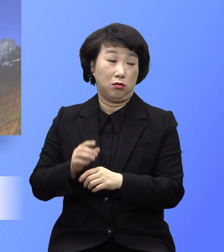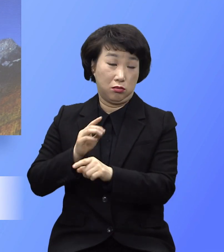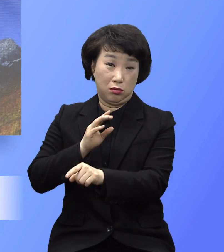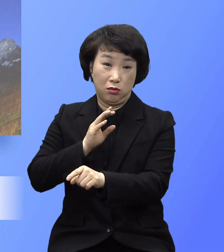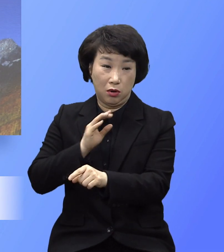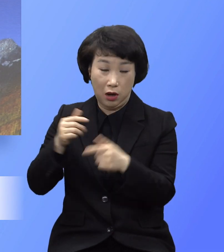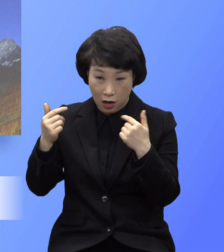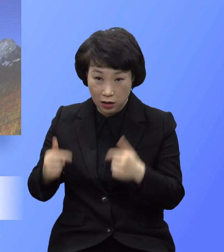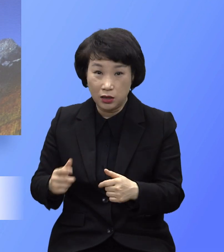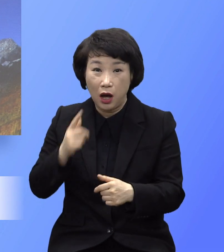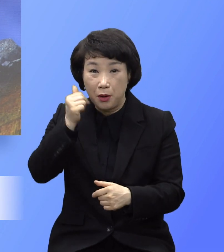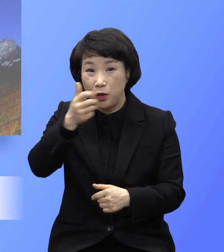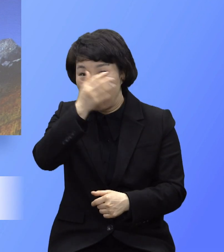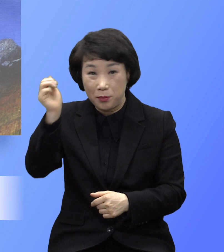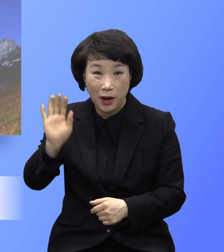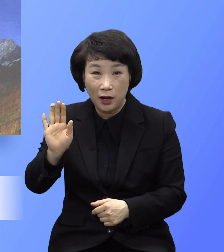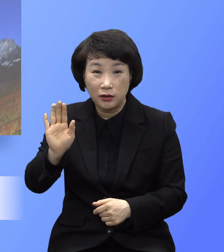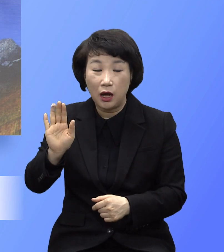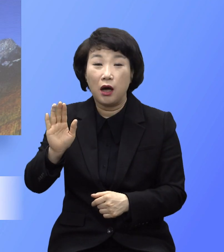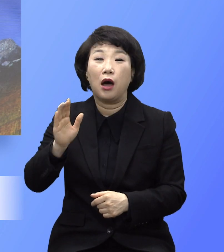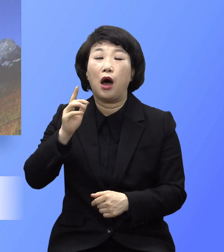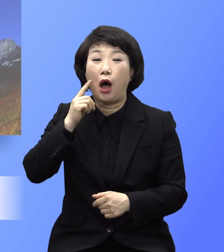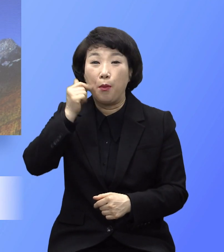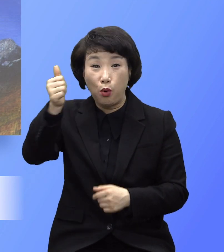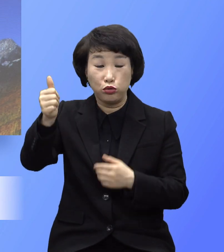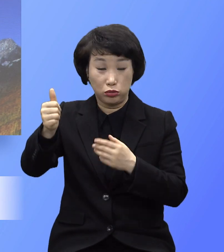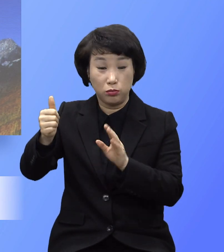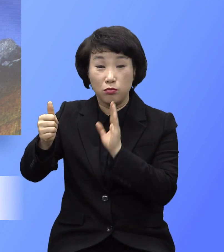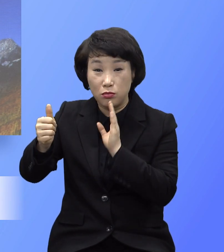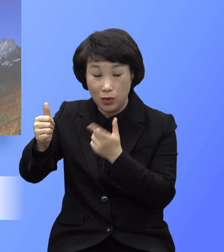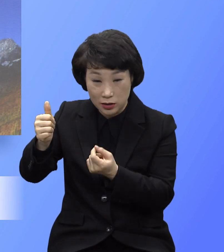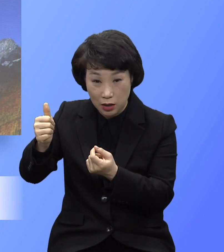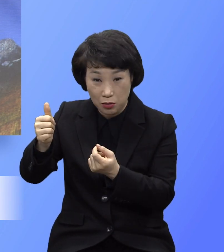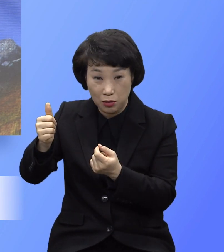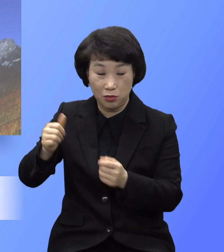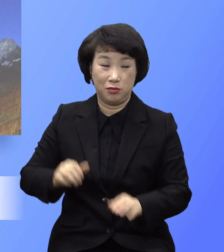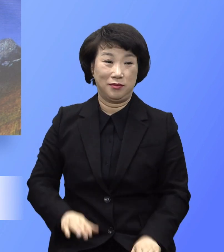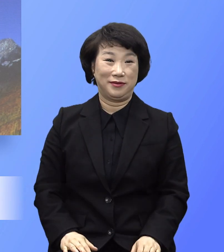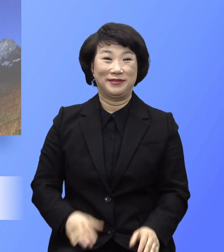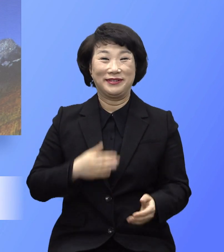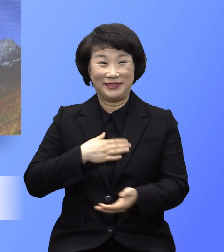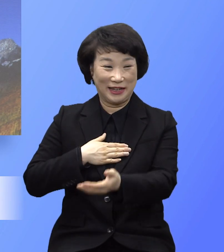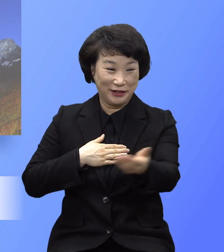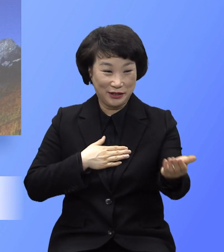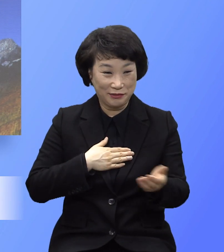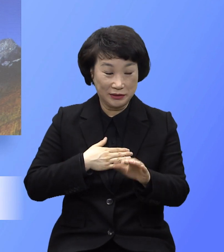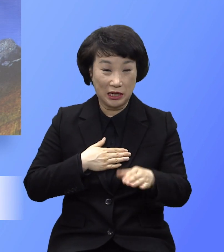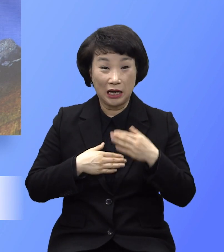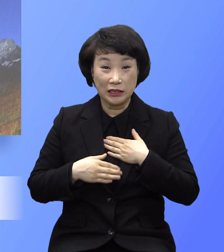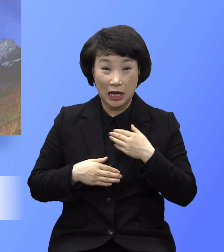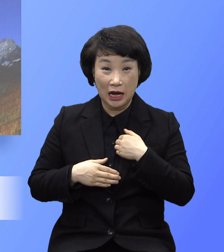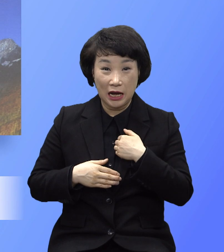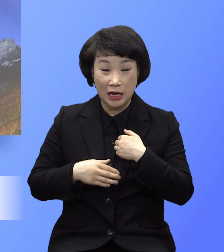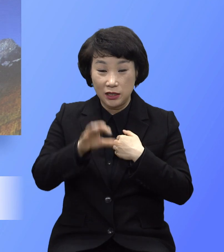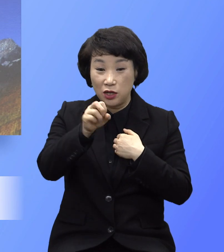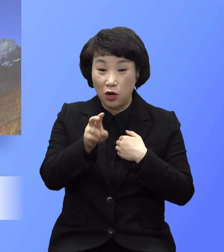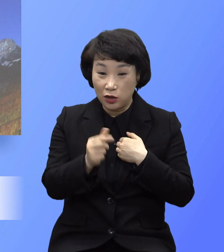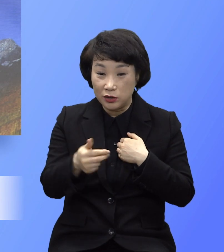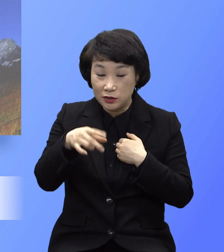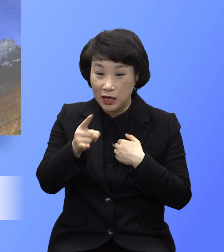거예요. 절대 부정하지 않습니다. 나와 여러분들이 내가